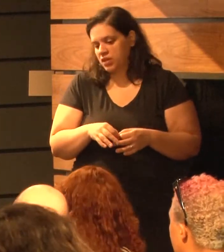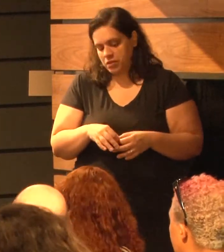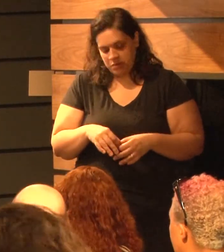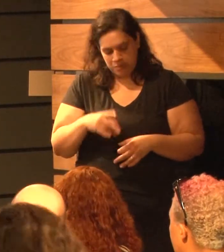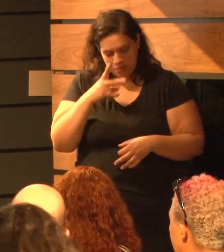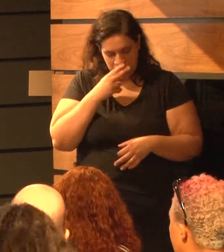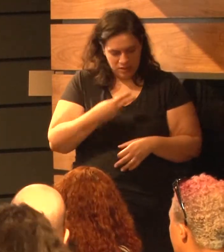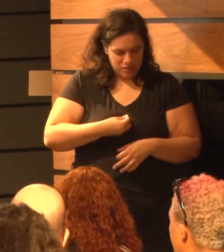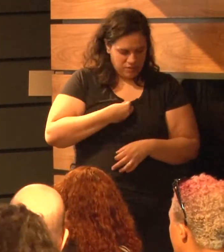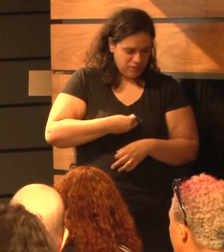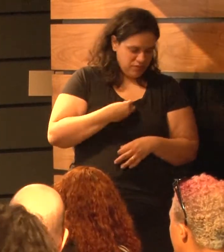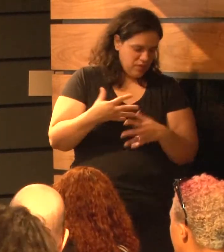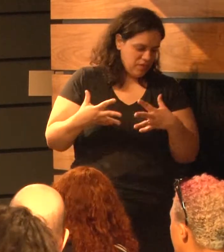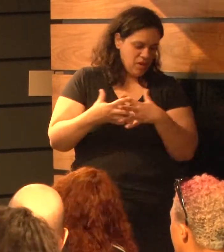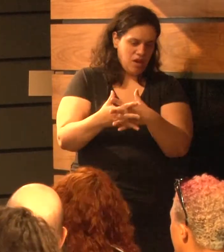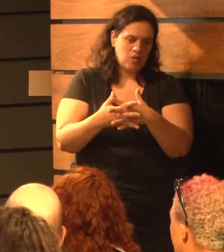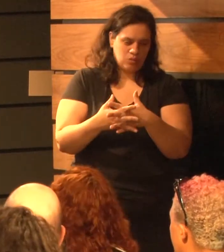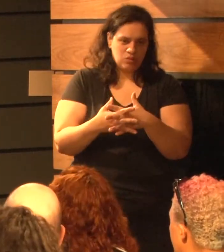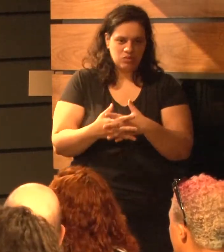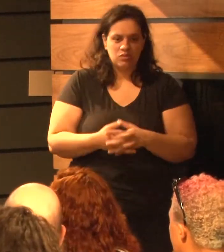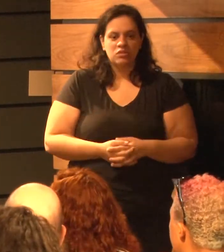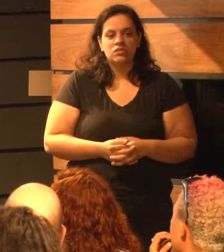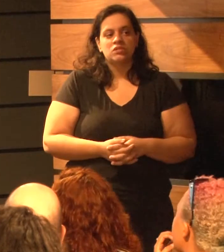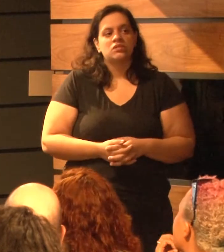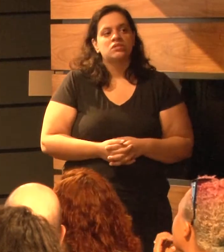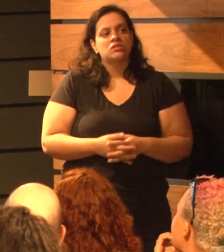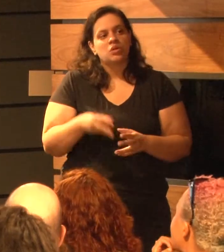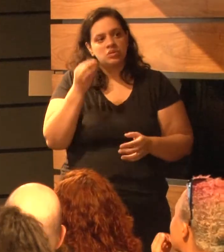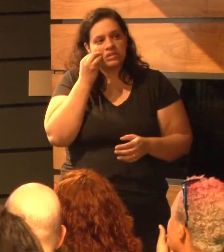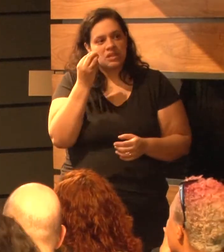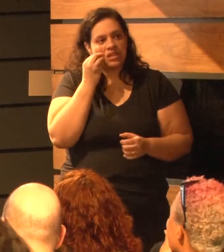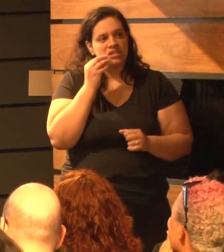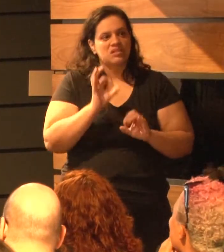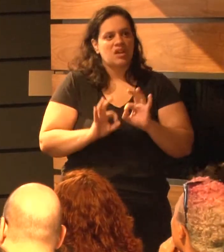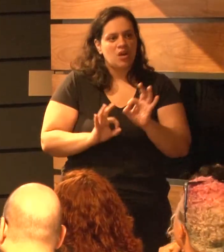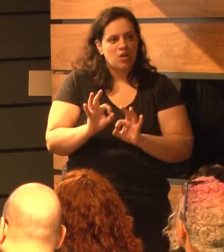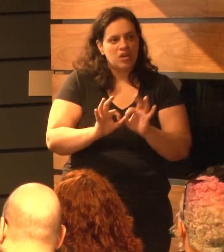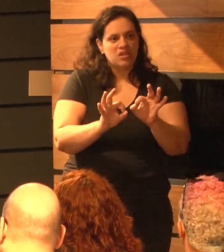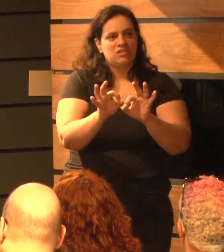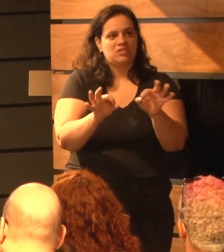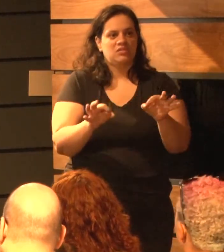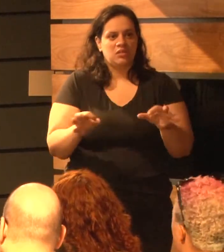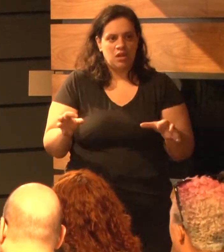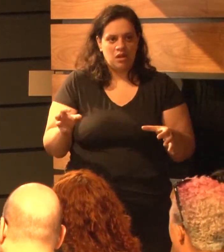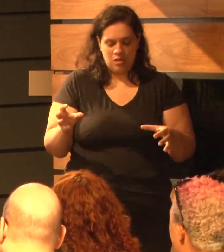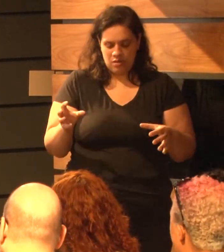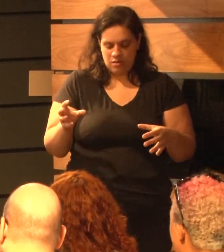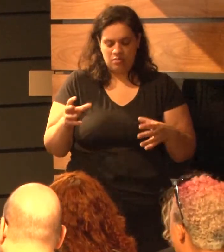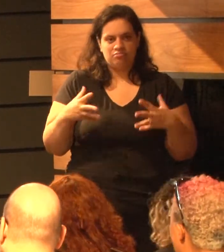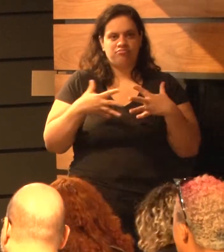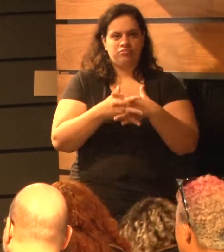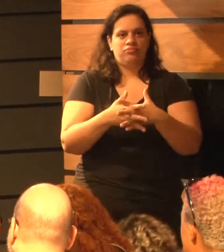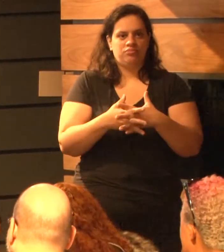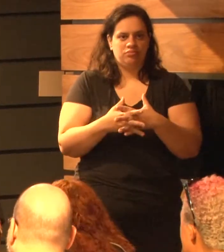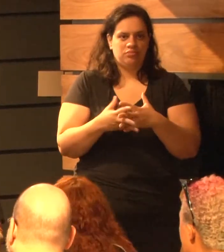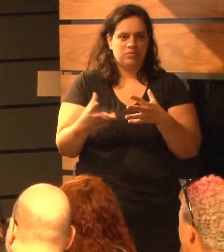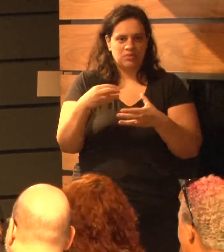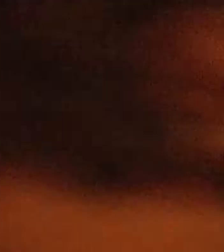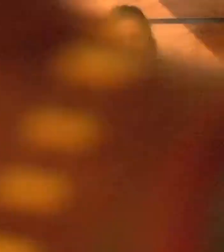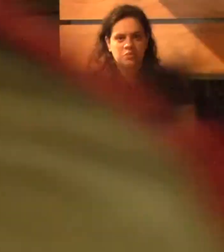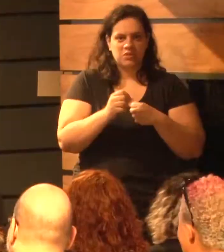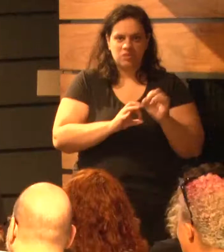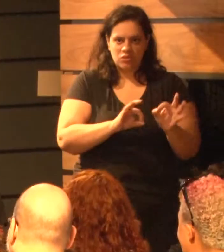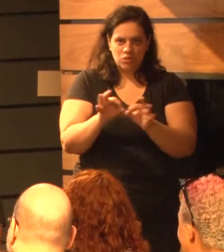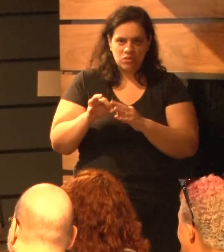um caos um pouquinho maior, assim. Eu acho que, né, tentar nos organizarmos dentro desse caos, eu acho que